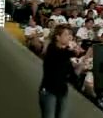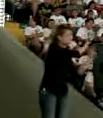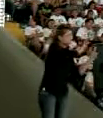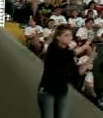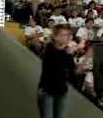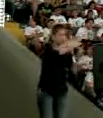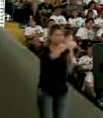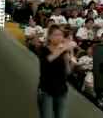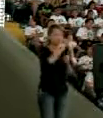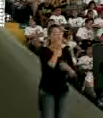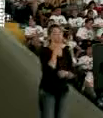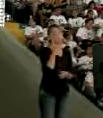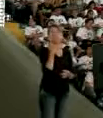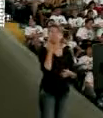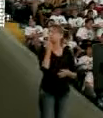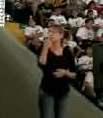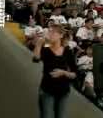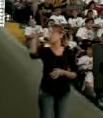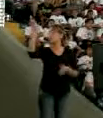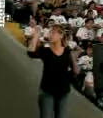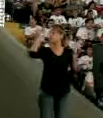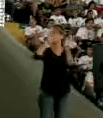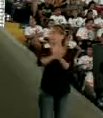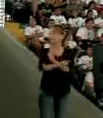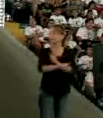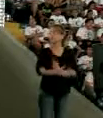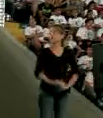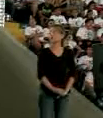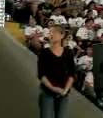ok? E a outra perguntinha: